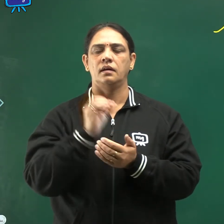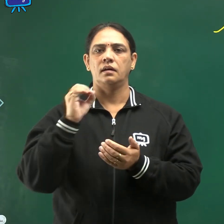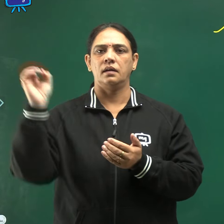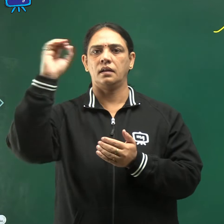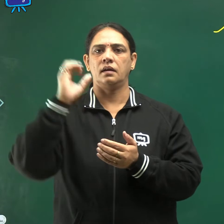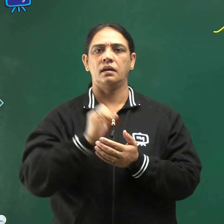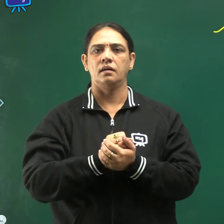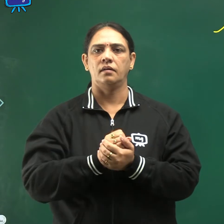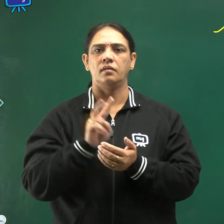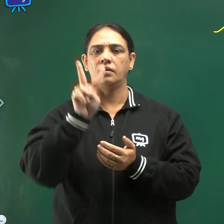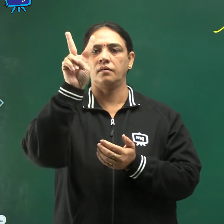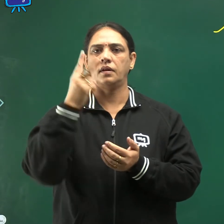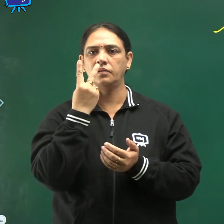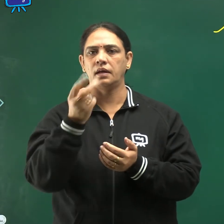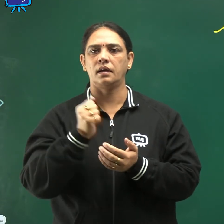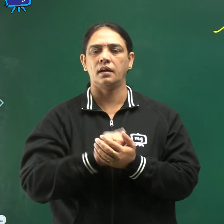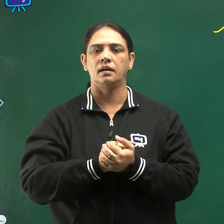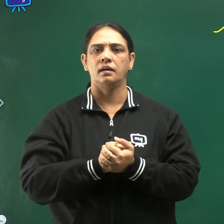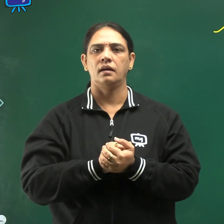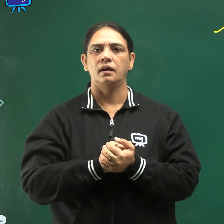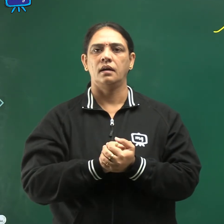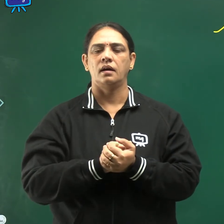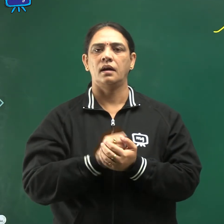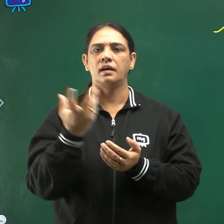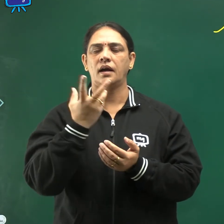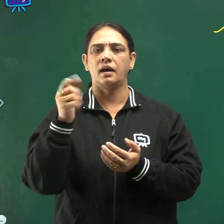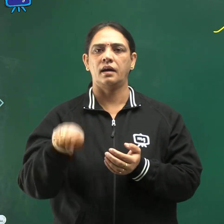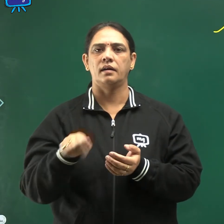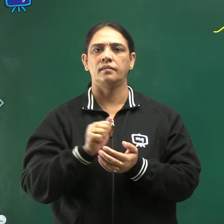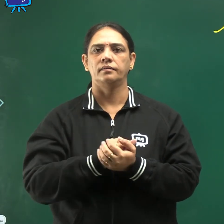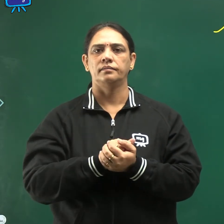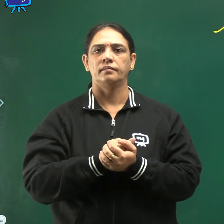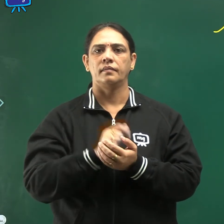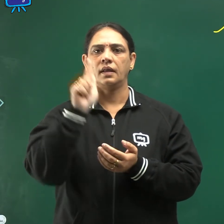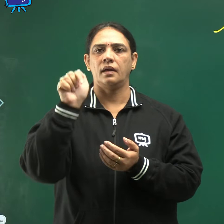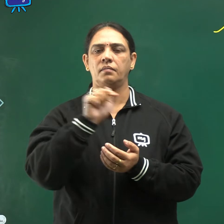डिग्री की वैल्यू देखेंगे कितनी है,